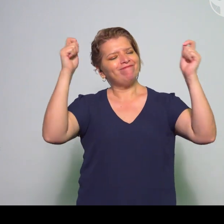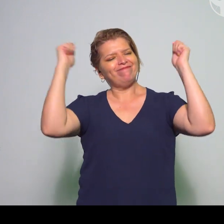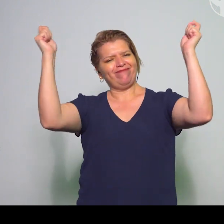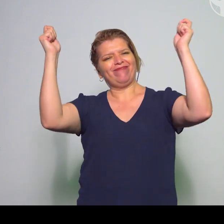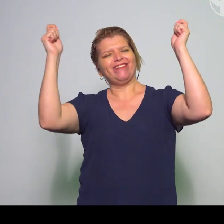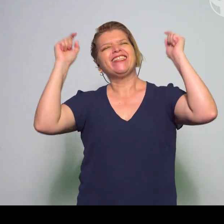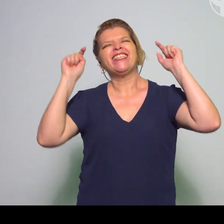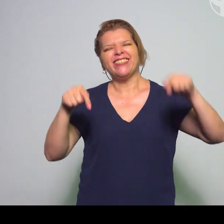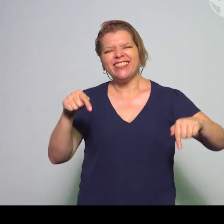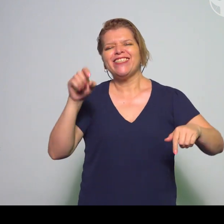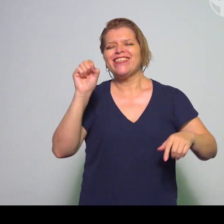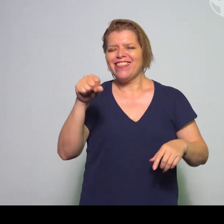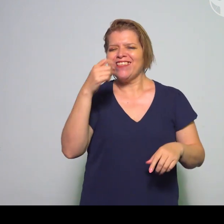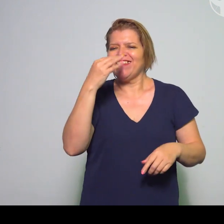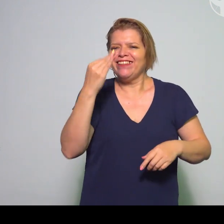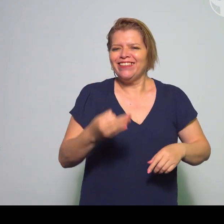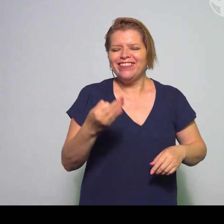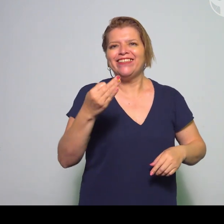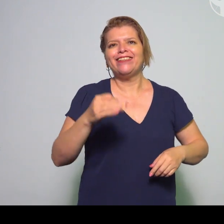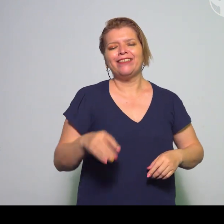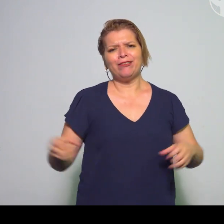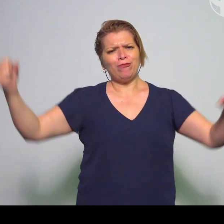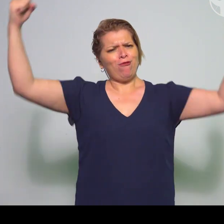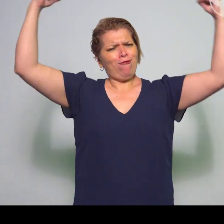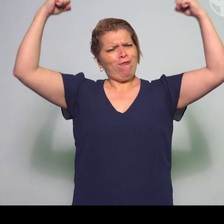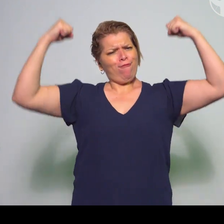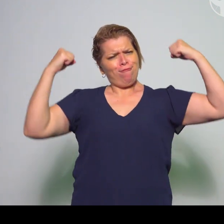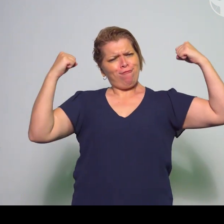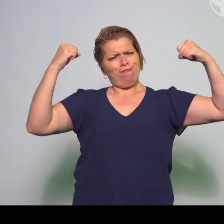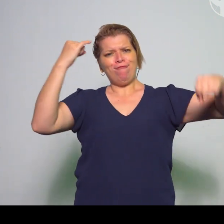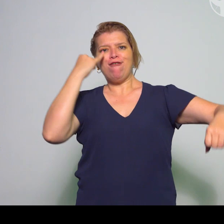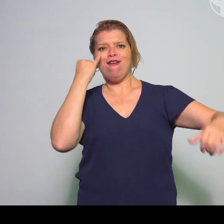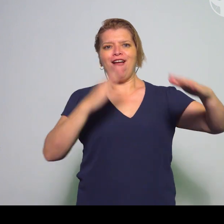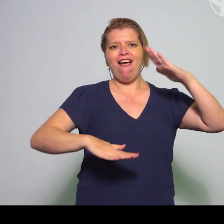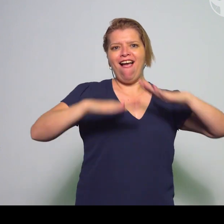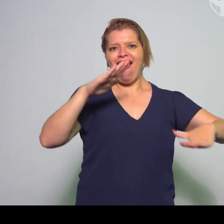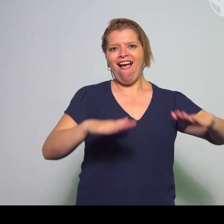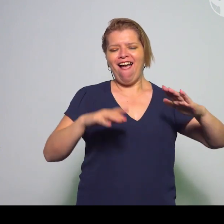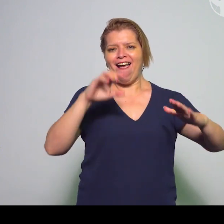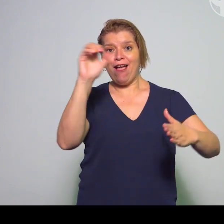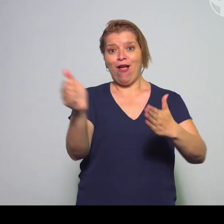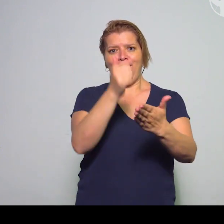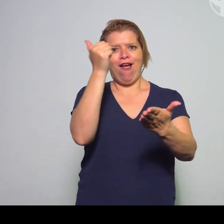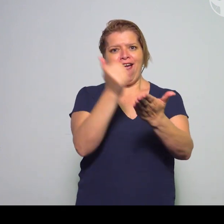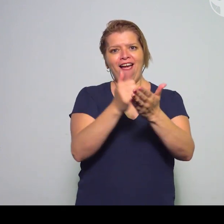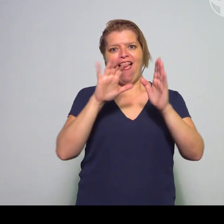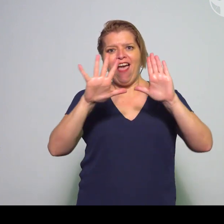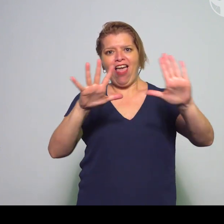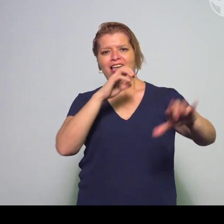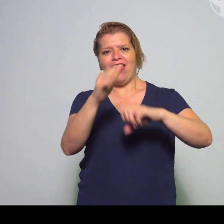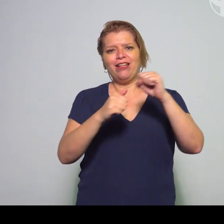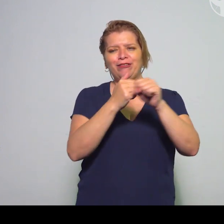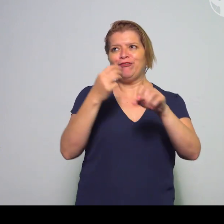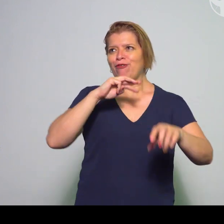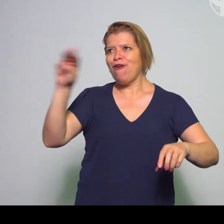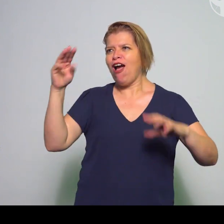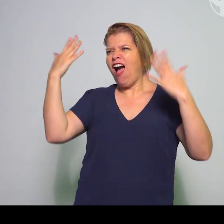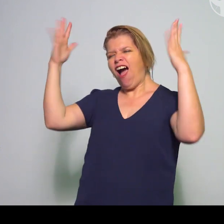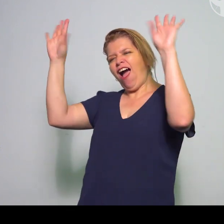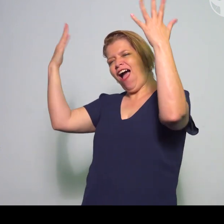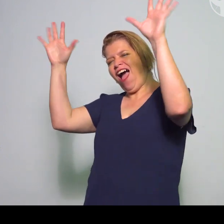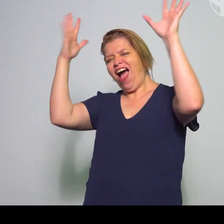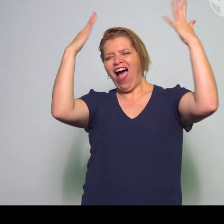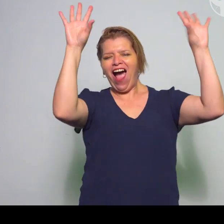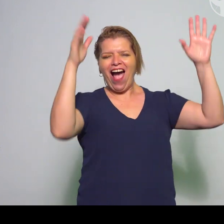hoy estamos de celebración. Ni más ni nada menos que Puerto Barrios está cumpliendo 10 años.